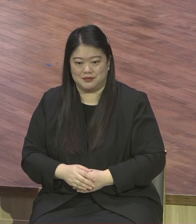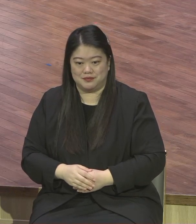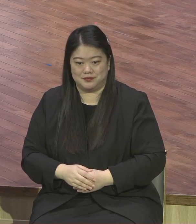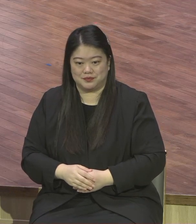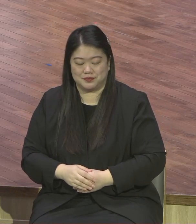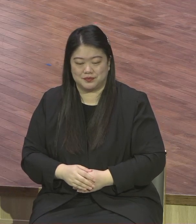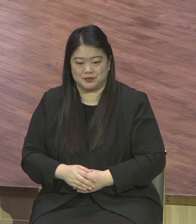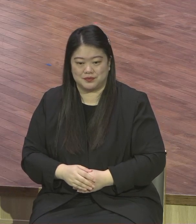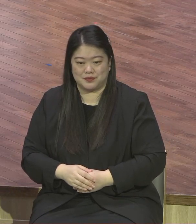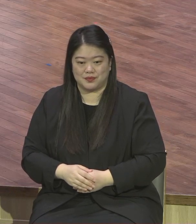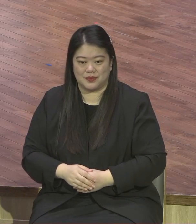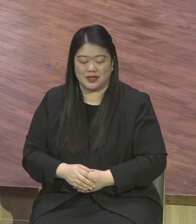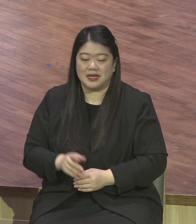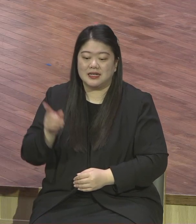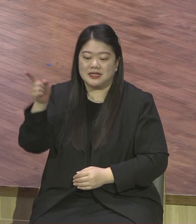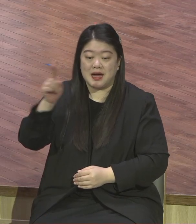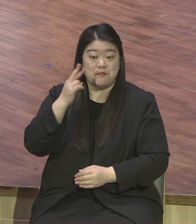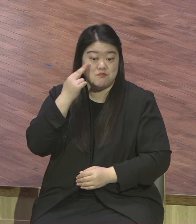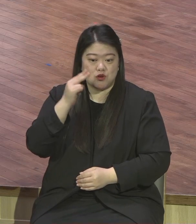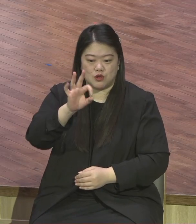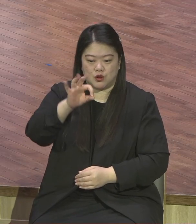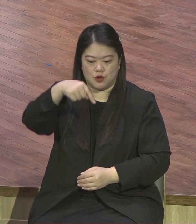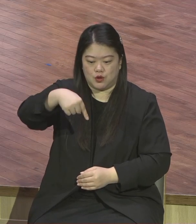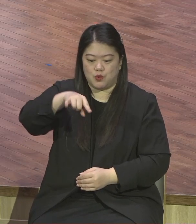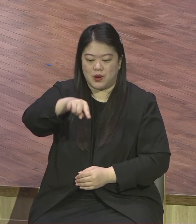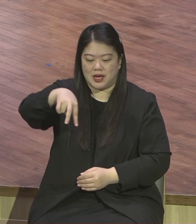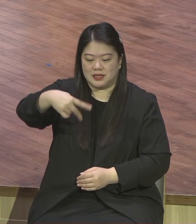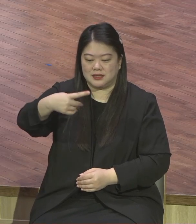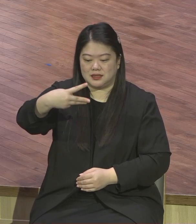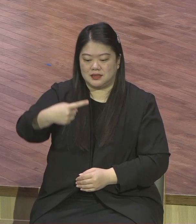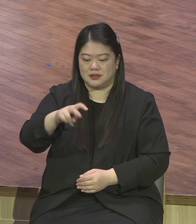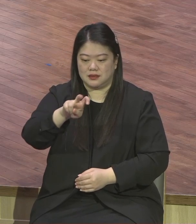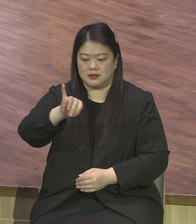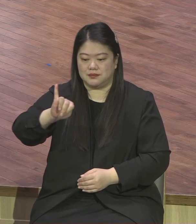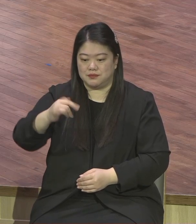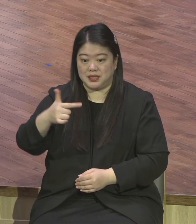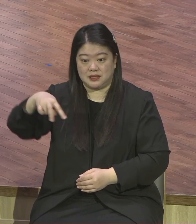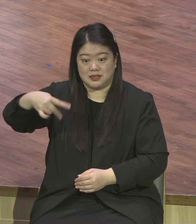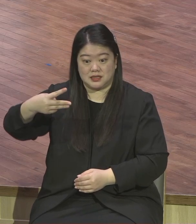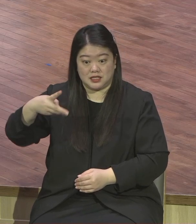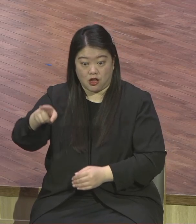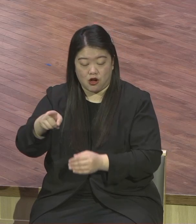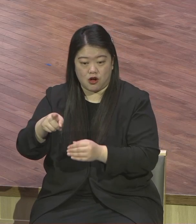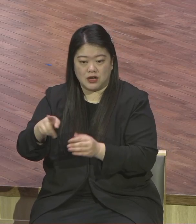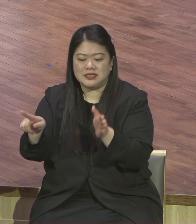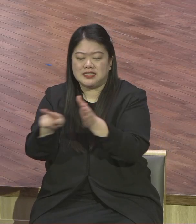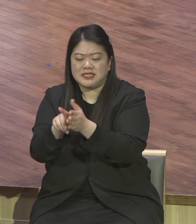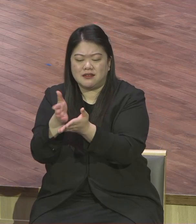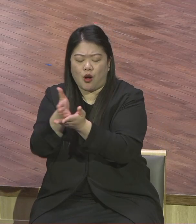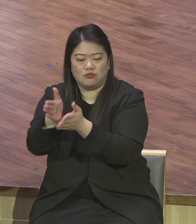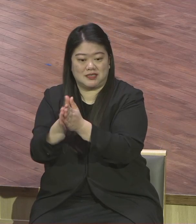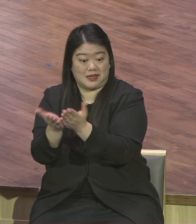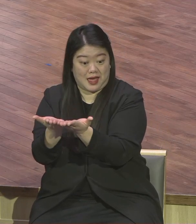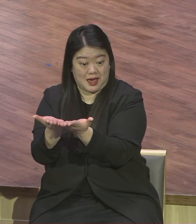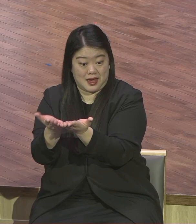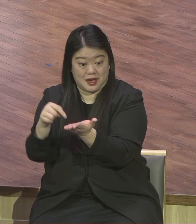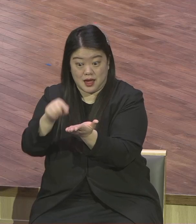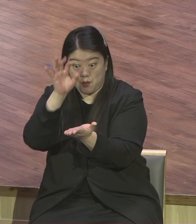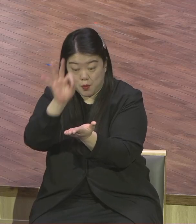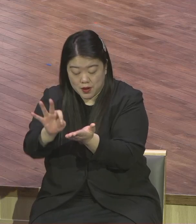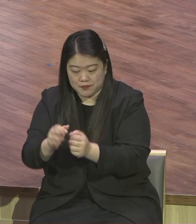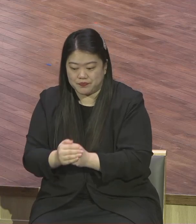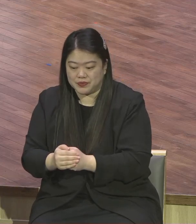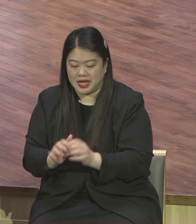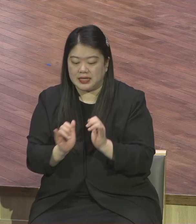웨스트민스터 신앙 고백서 소요리 문답 제1문에 보면 사람의 제일 되는 목적은